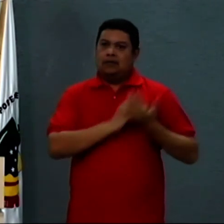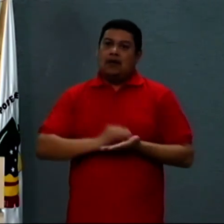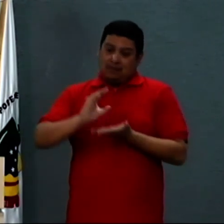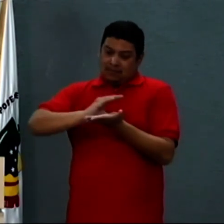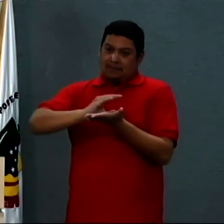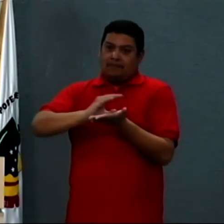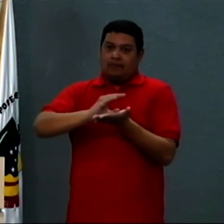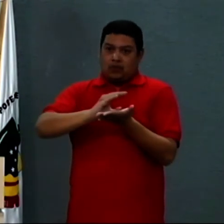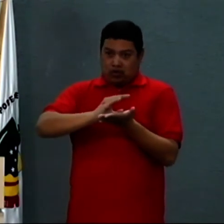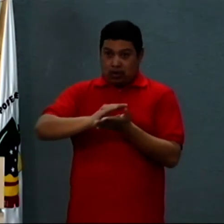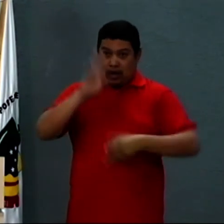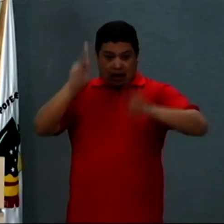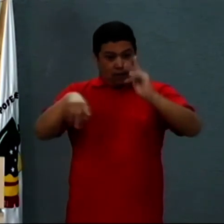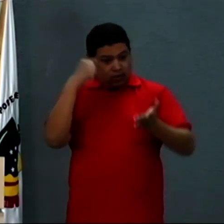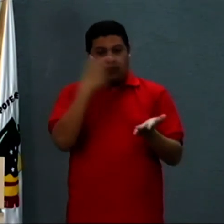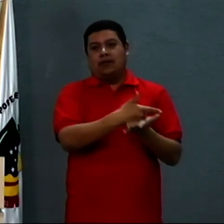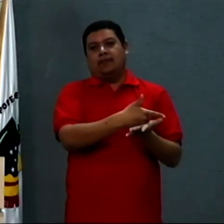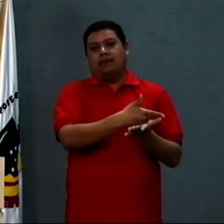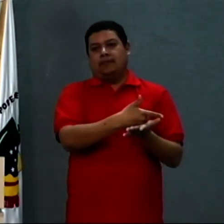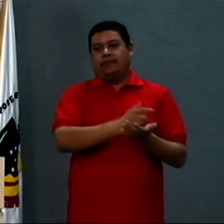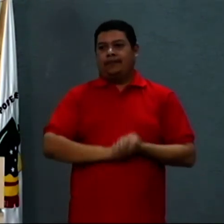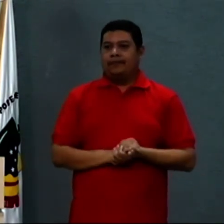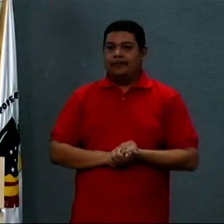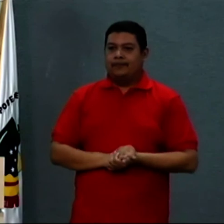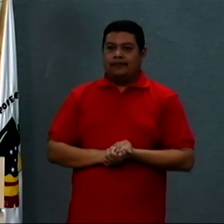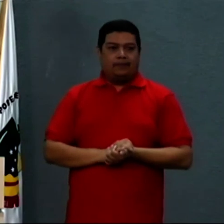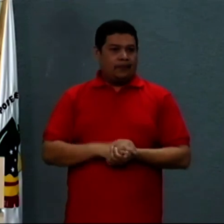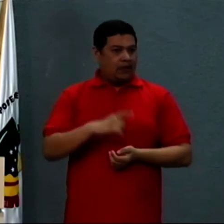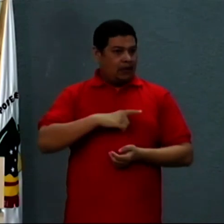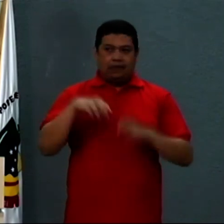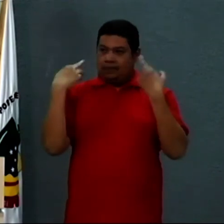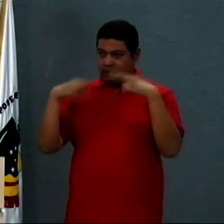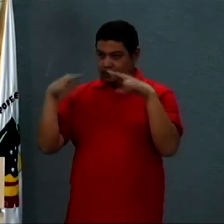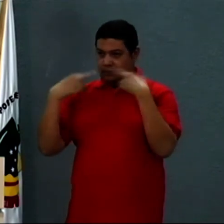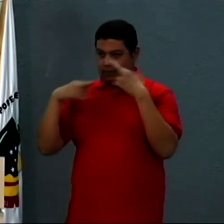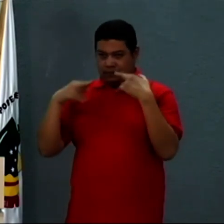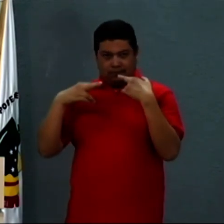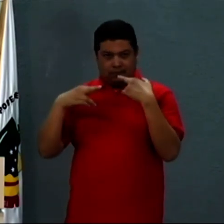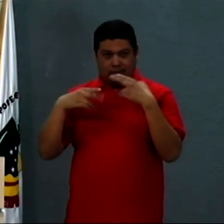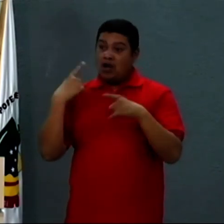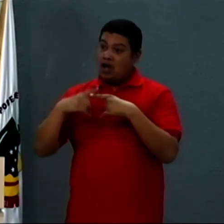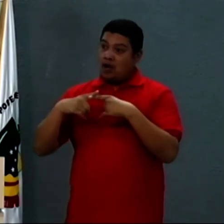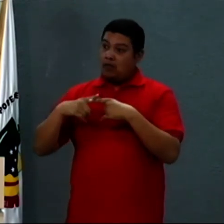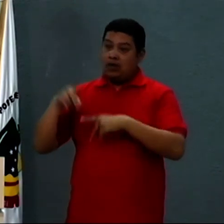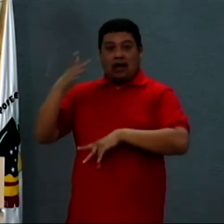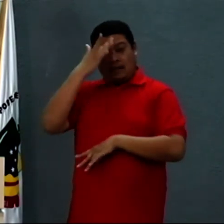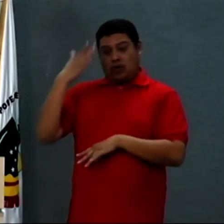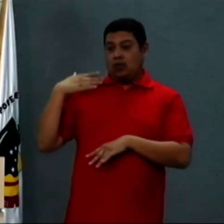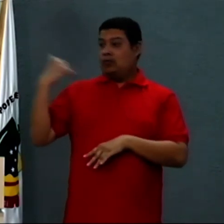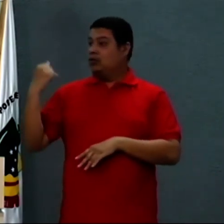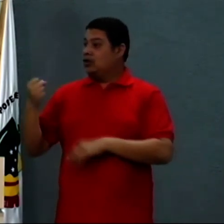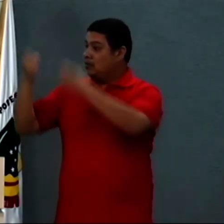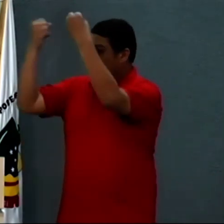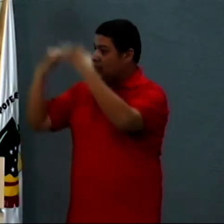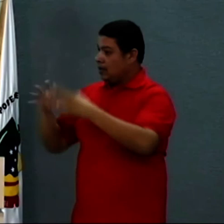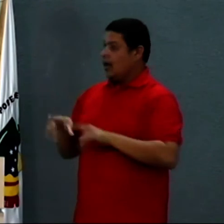do povo que é investido ali. Então, assim, essa reclamação, pessoal, quando a gente está cobrando, é que o povo chama e mostra a realidade que está acontecendo ali.